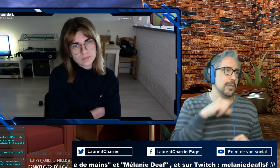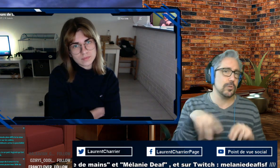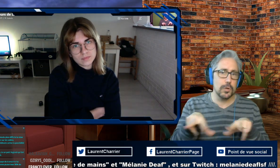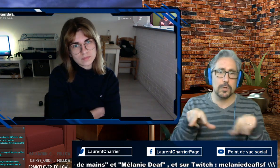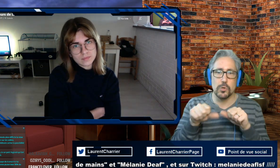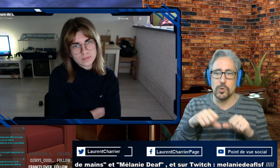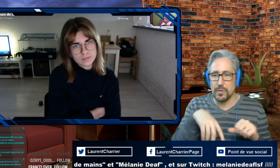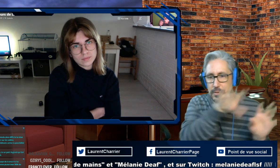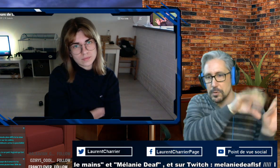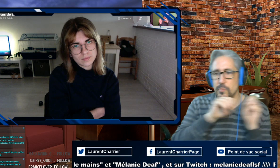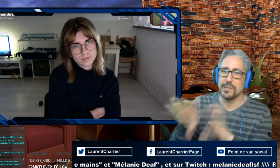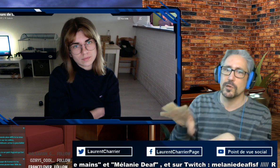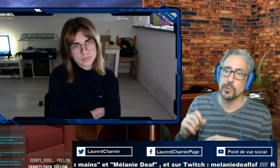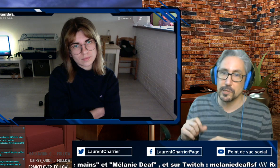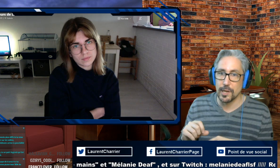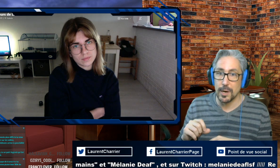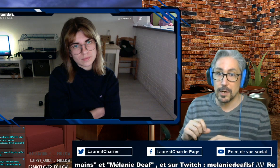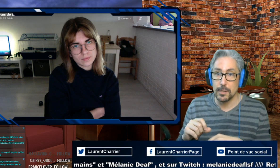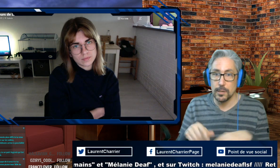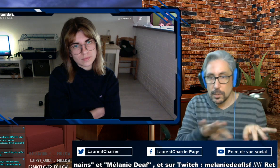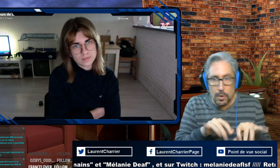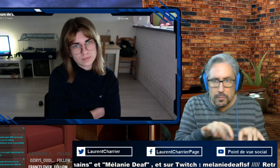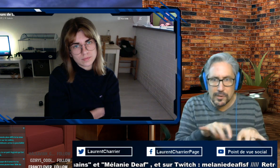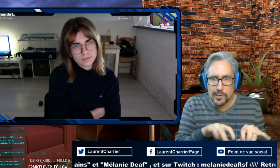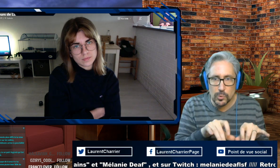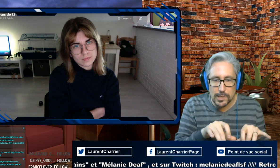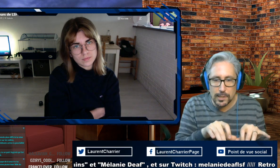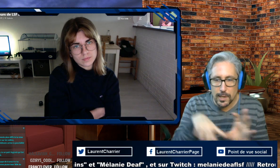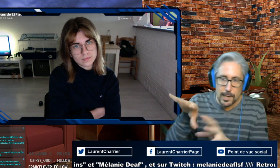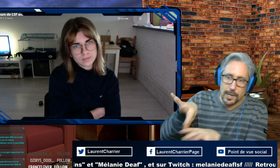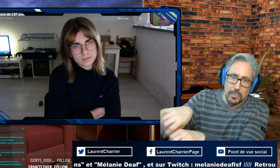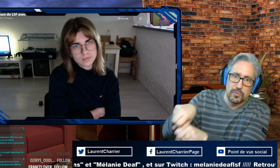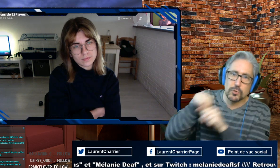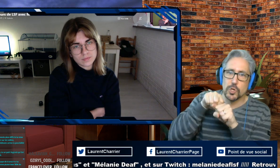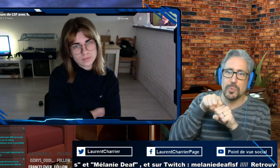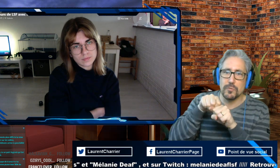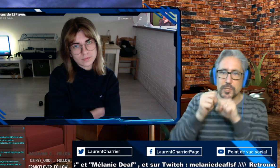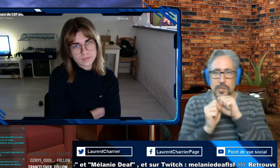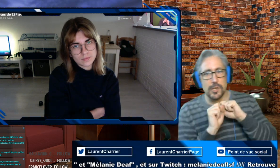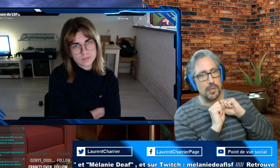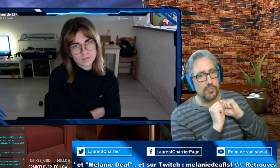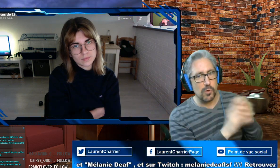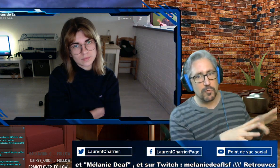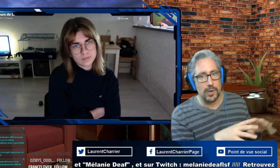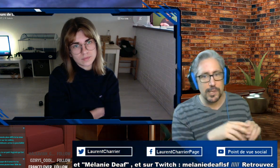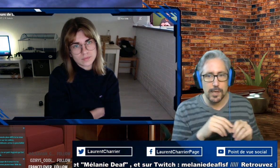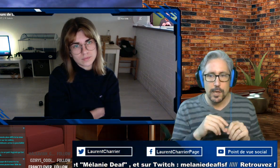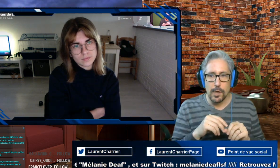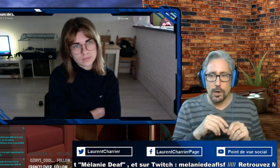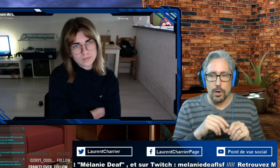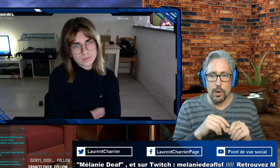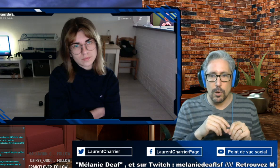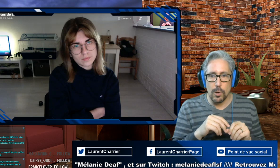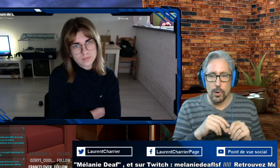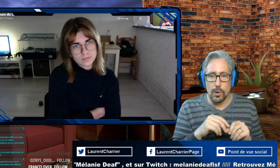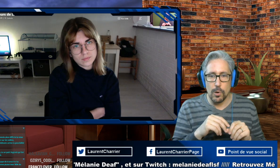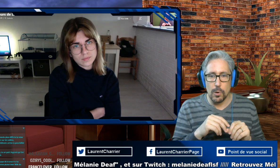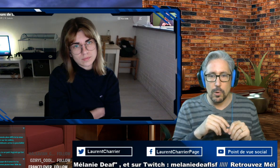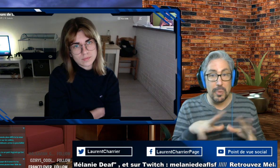l'URL internet de la vidéo, vous mettez le sous-titre Amara, faites les sous-titres, et après vous chopez le fichier et vous l'envoyez